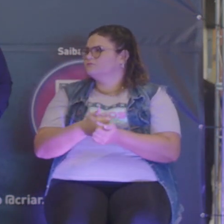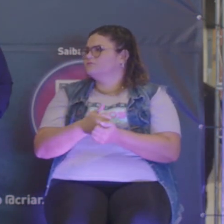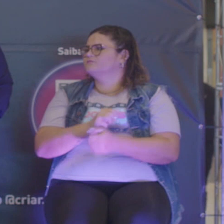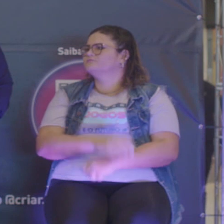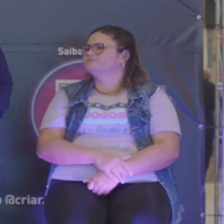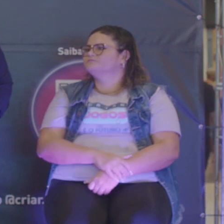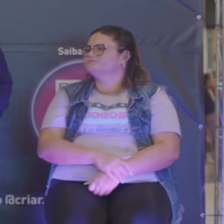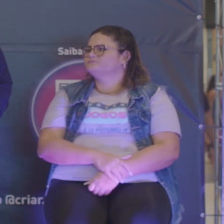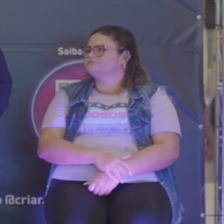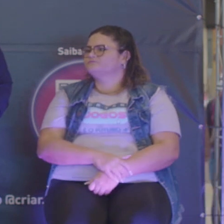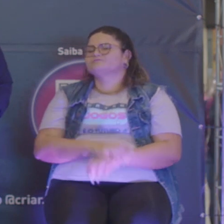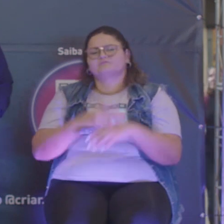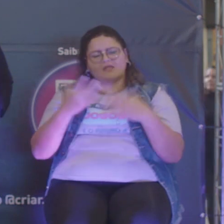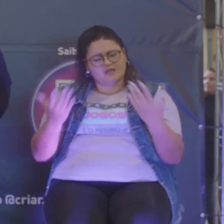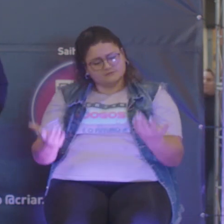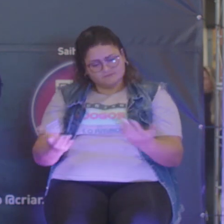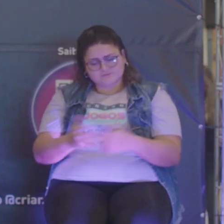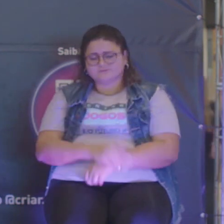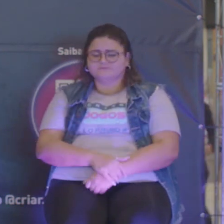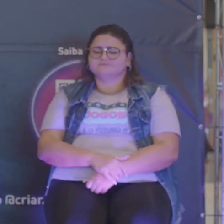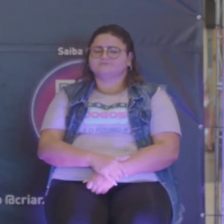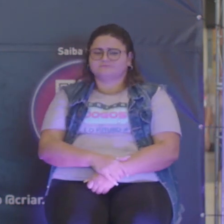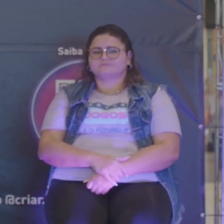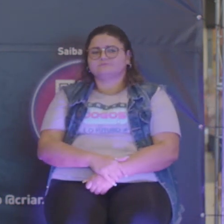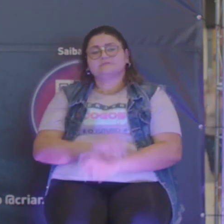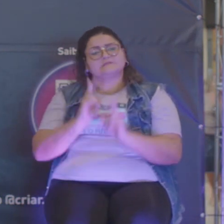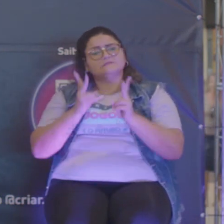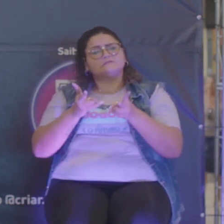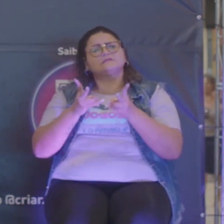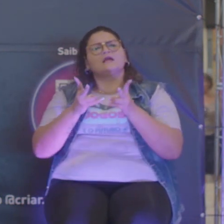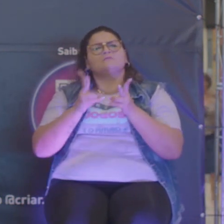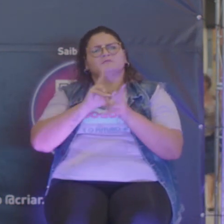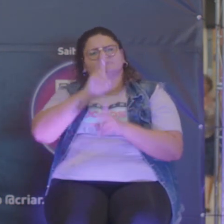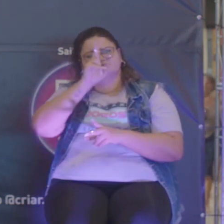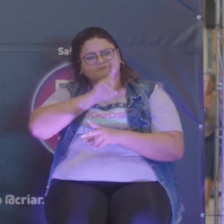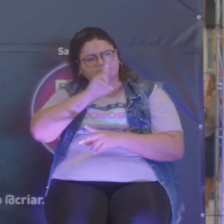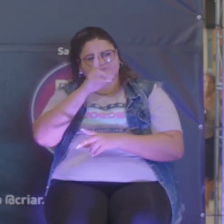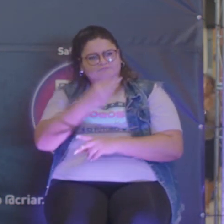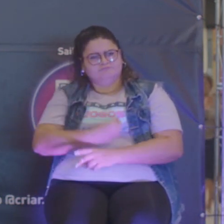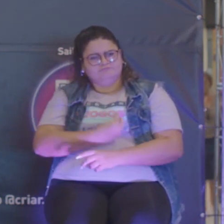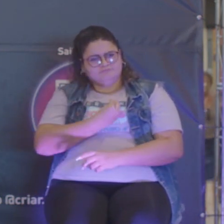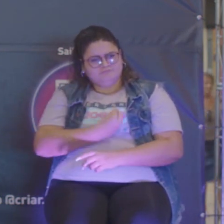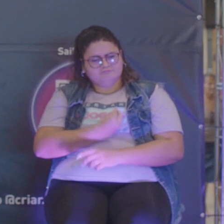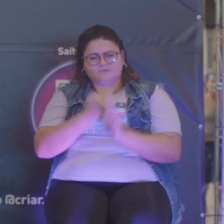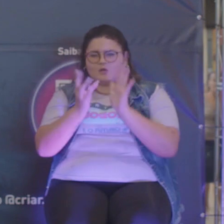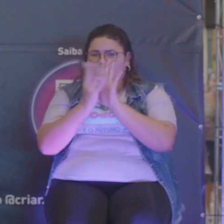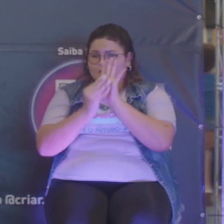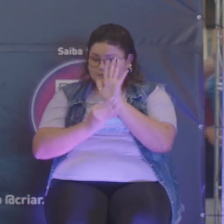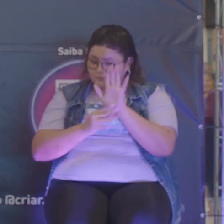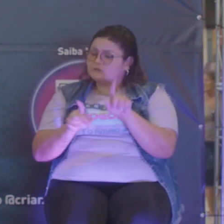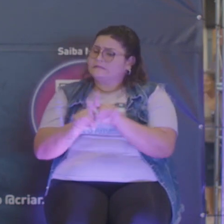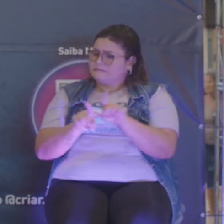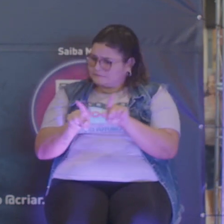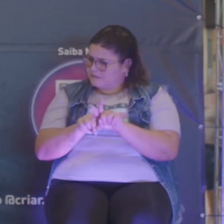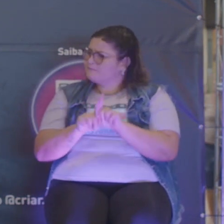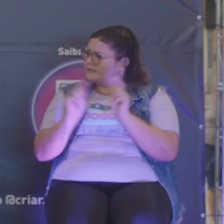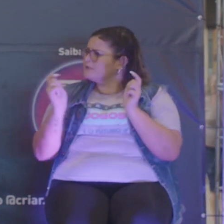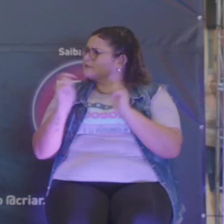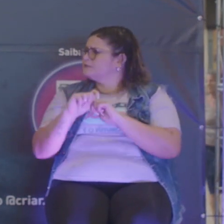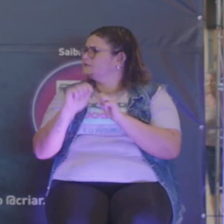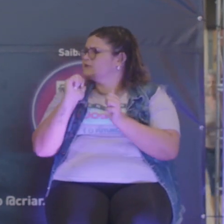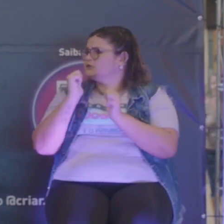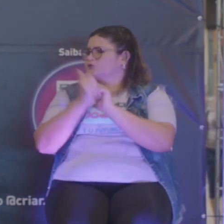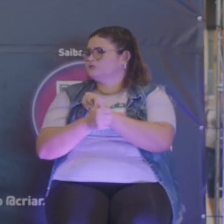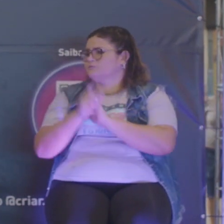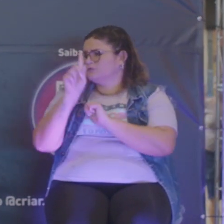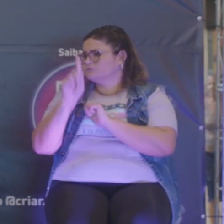falar. E é isso, gente. Acho que sempre muito foco, muito treino e muito conteúdo, que também acho que o mercado de esportes gira muito em